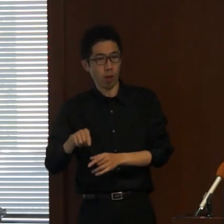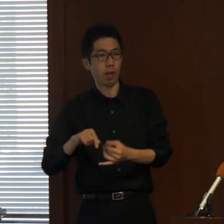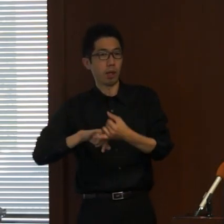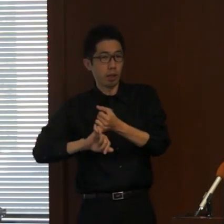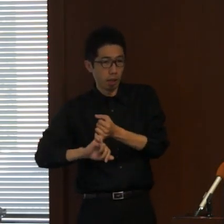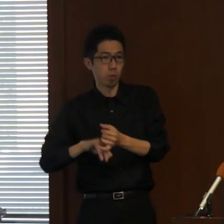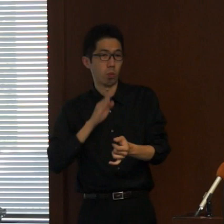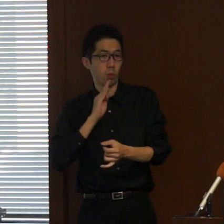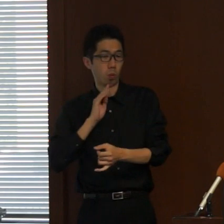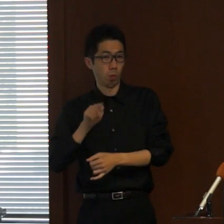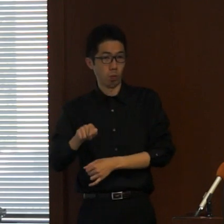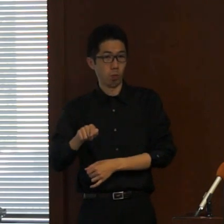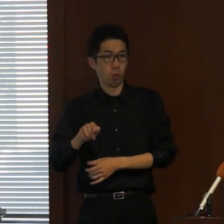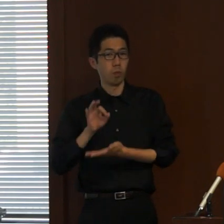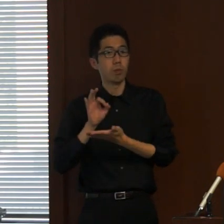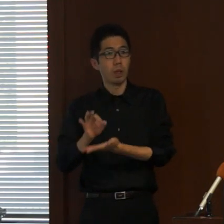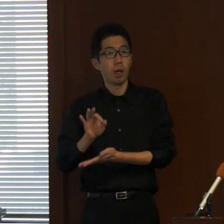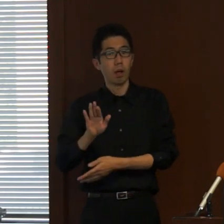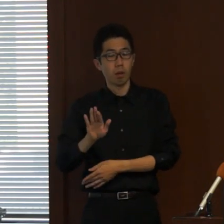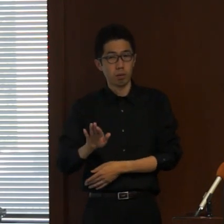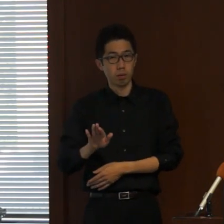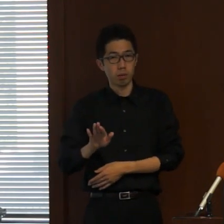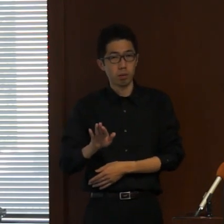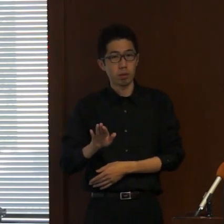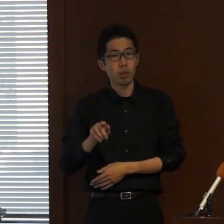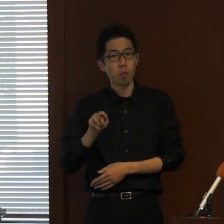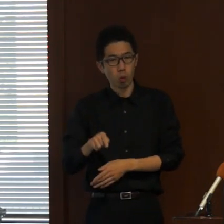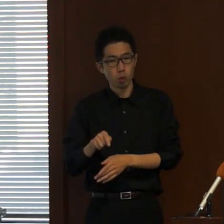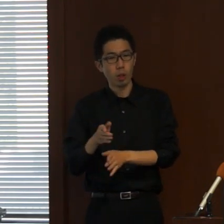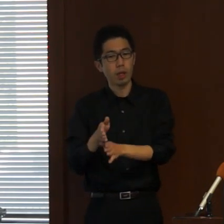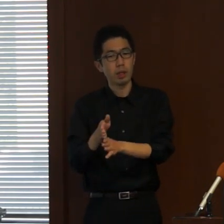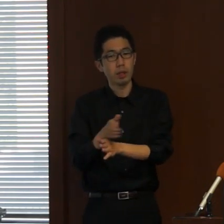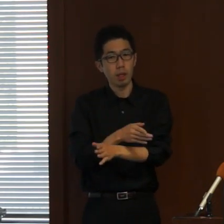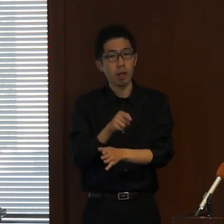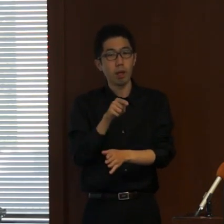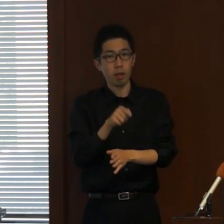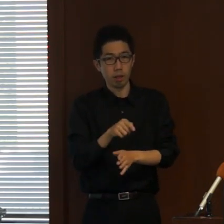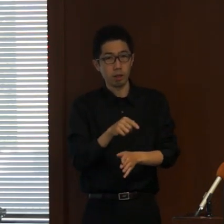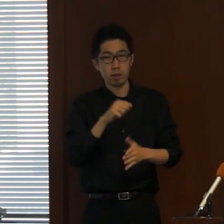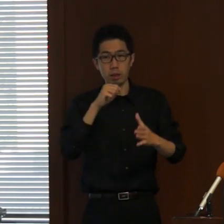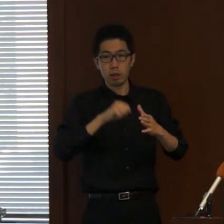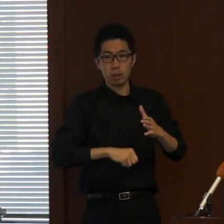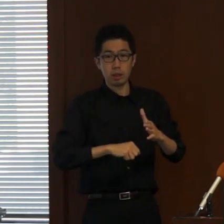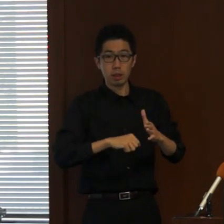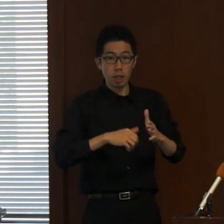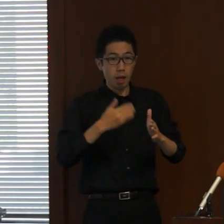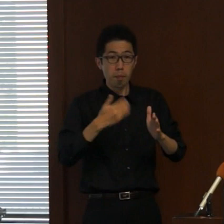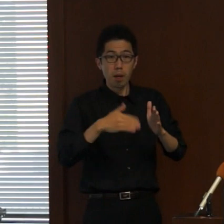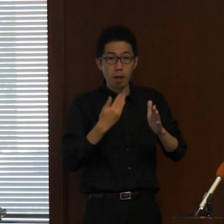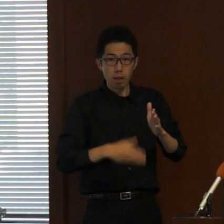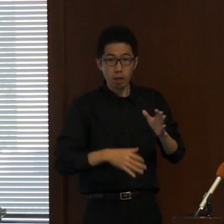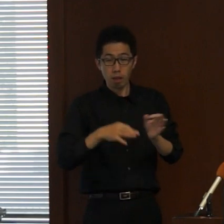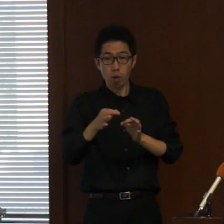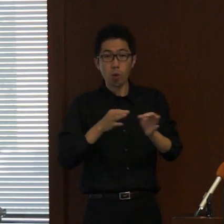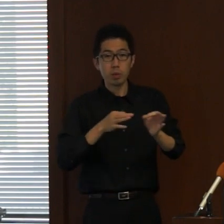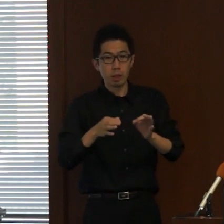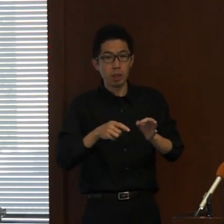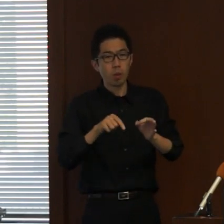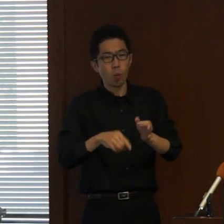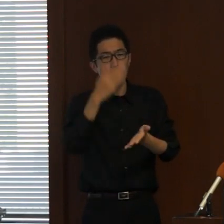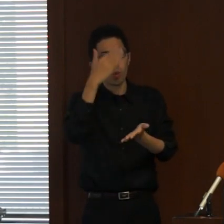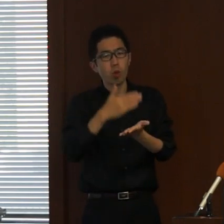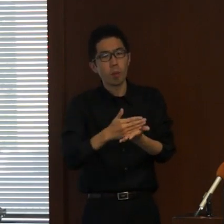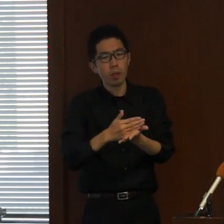あの本来認定を受けるべきなんでしょうけれども、そうでない形態があるとしたとして、それを止めてもらうということが今回のミッ